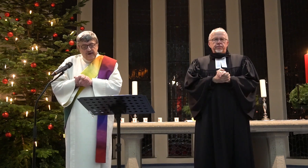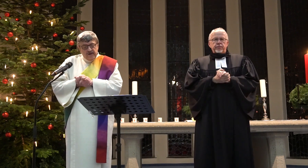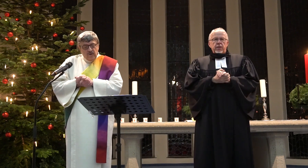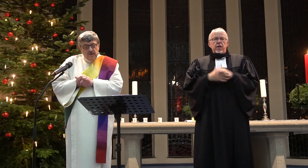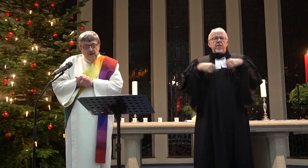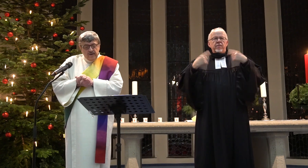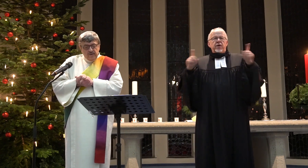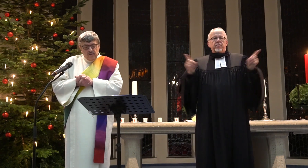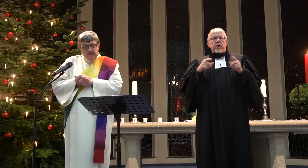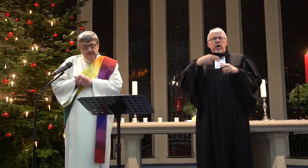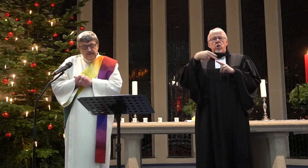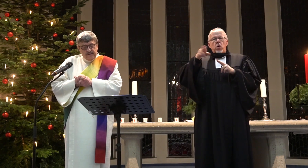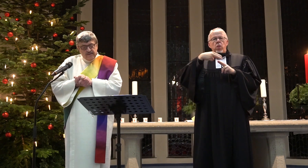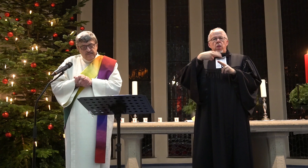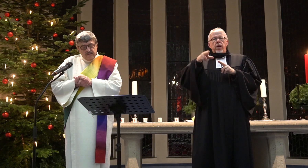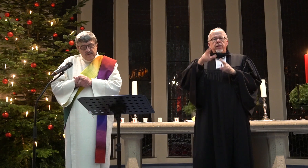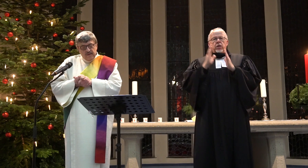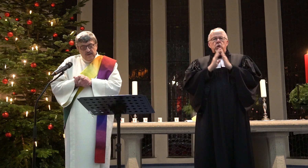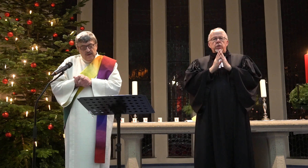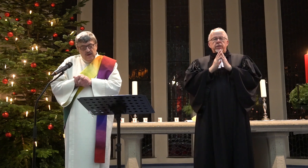wir feiern online Gottesdienst.